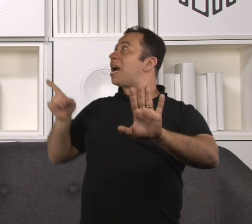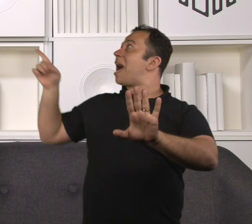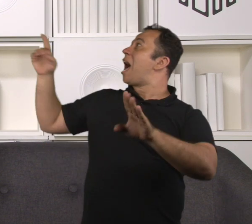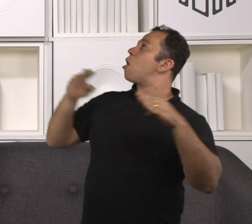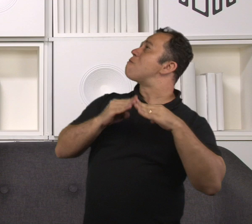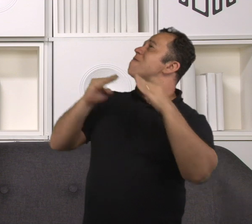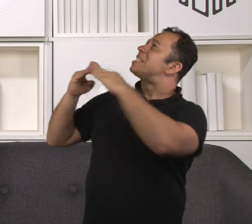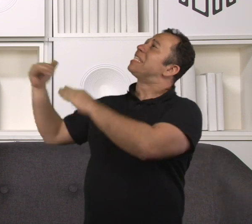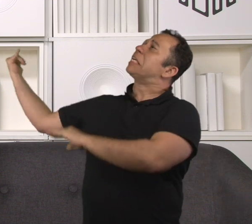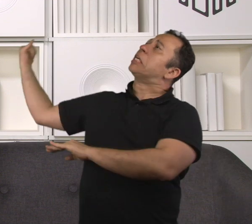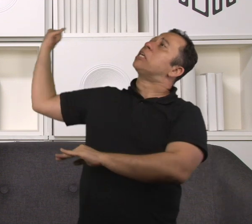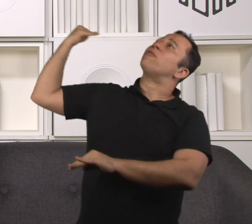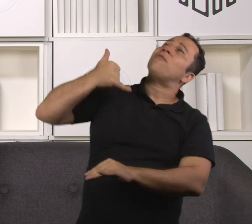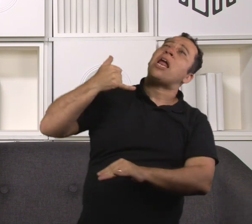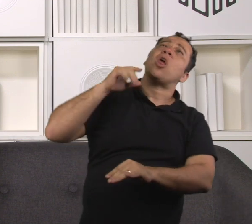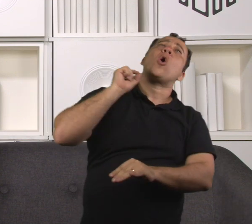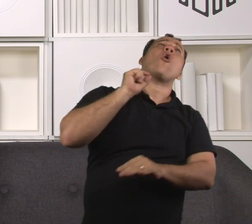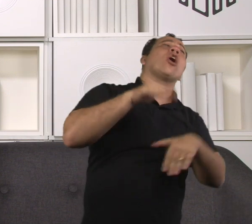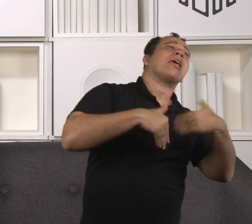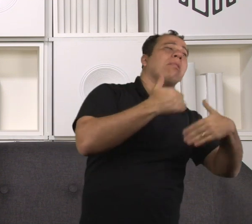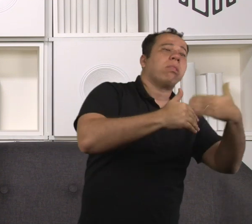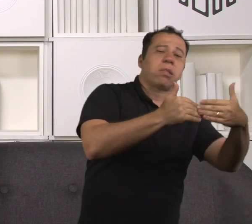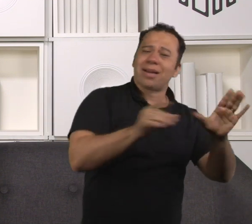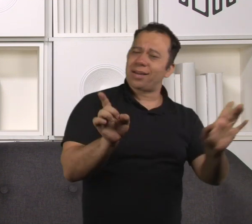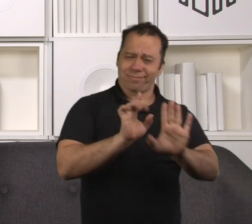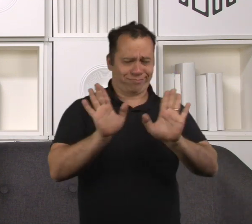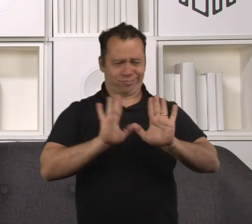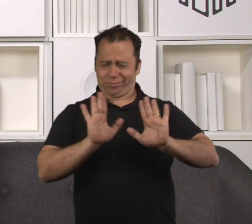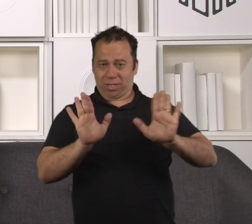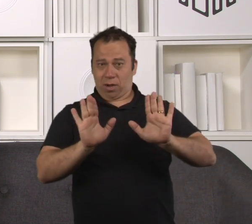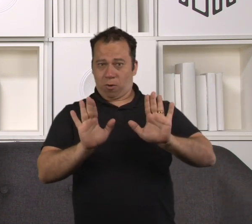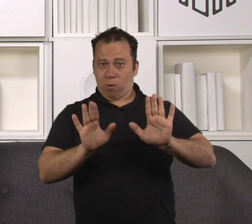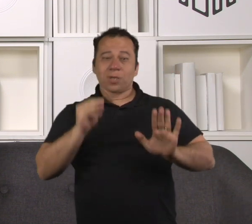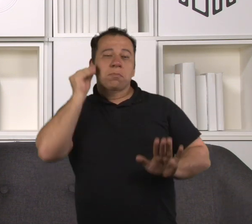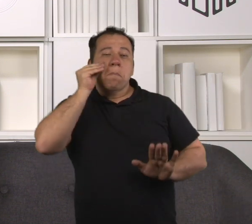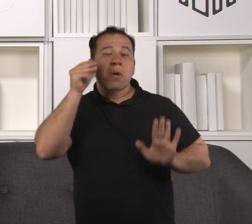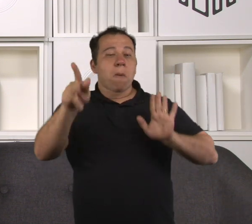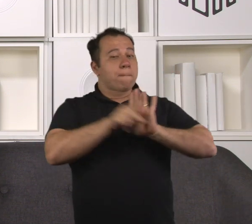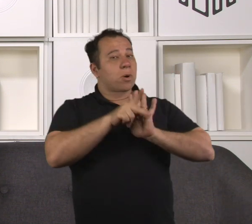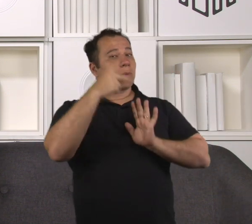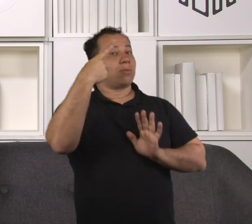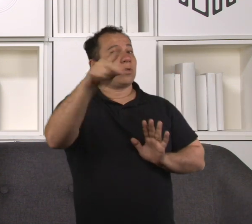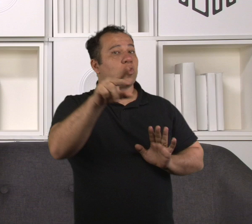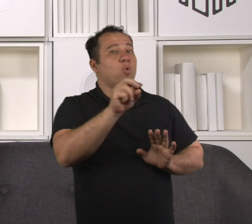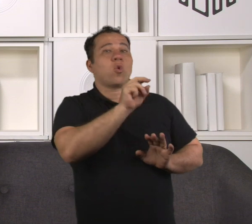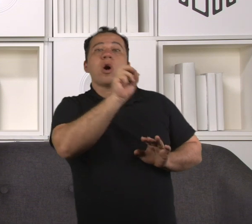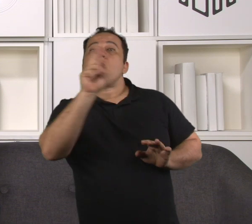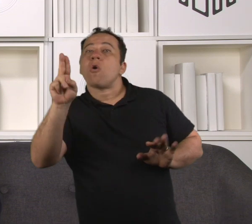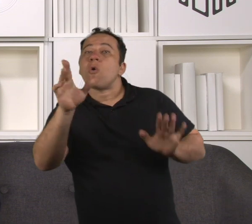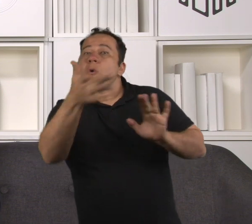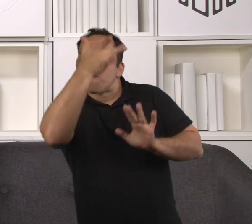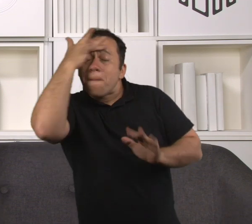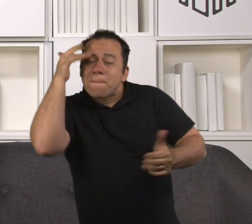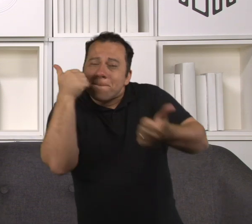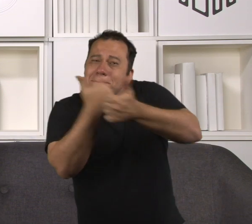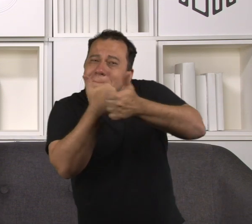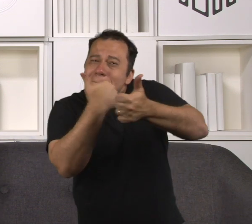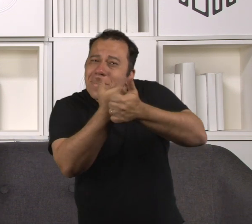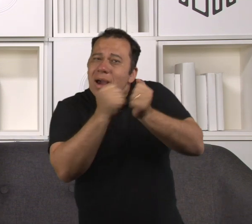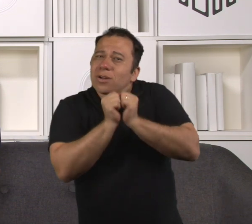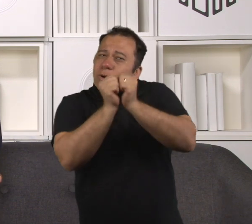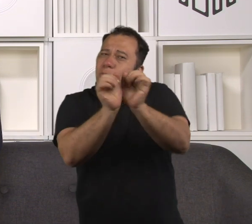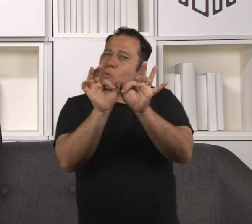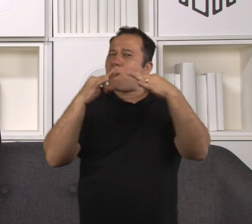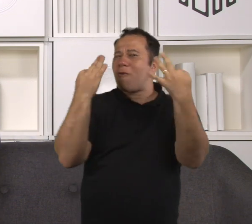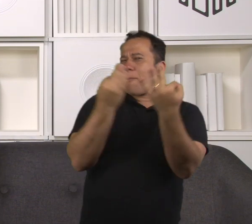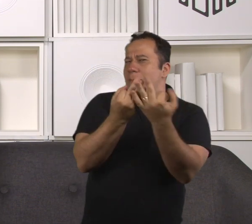Não, você viveu na sua vida ou de pessoas próximas a você, você viveu uma experiência de milagre. Você